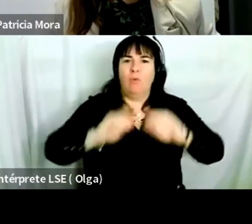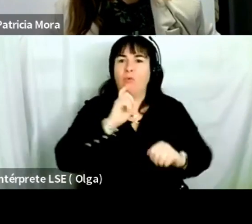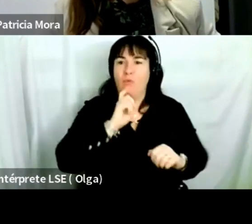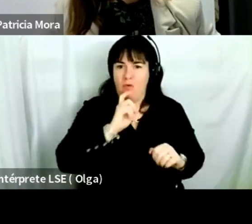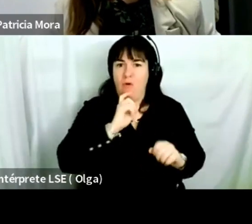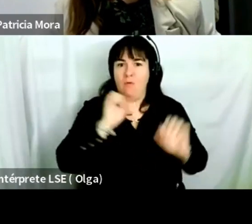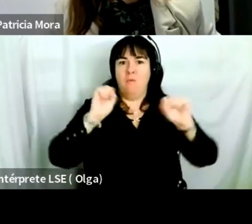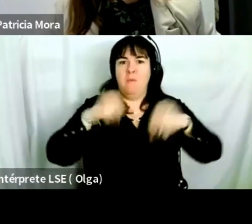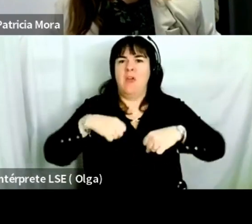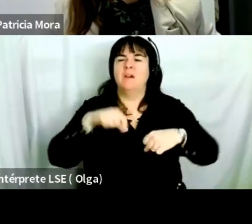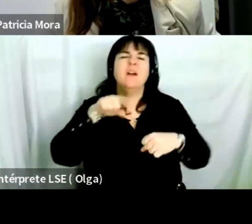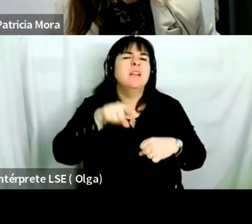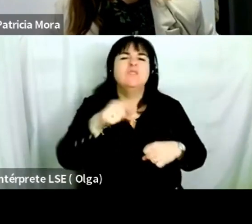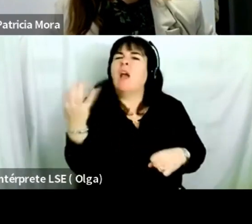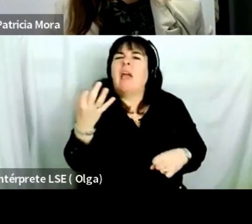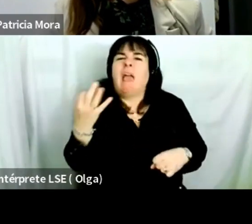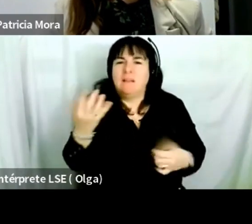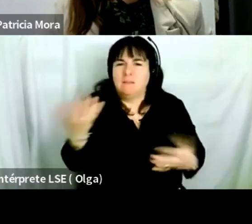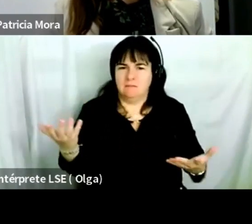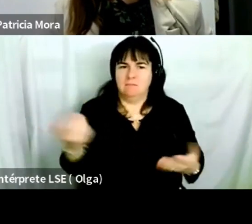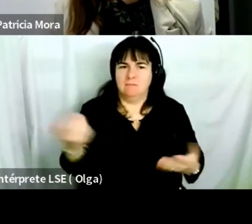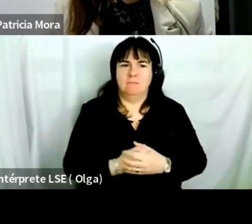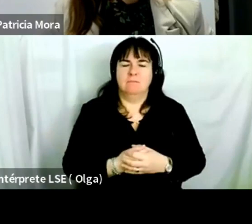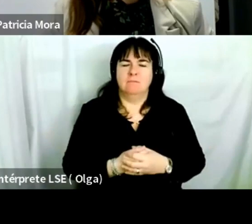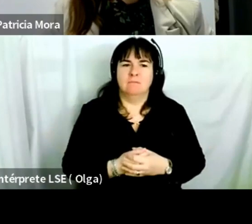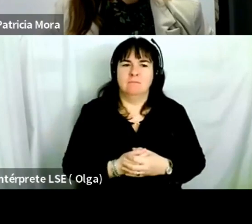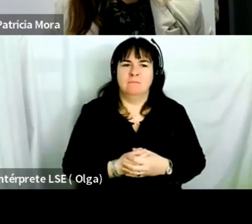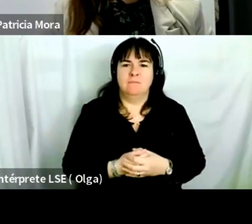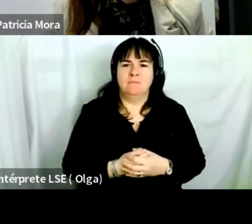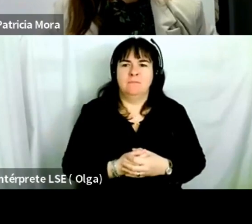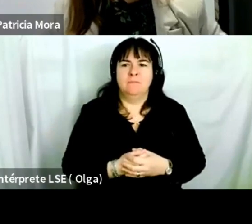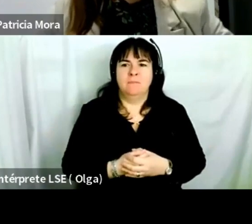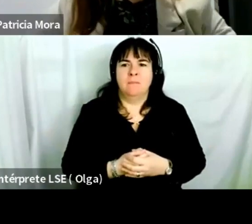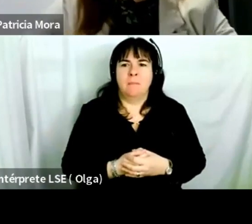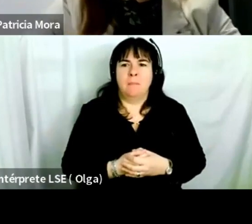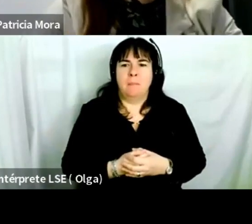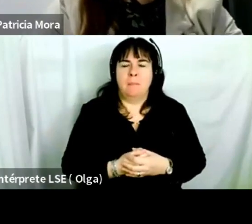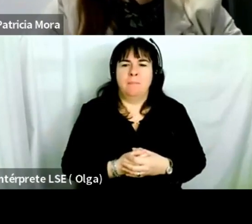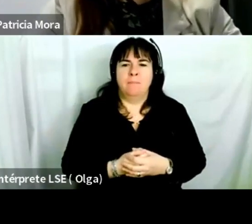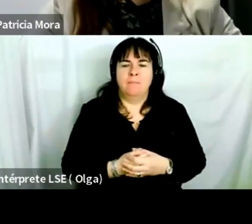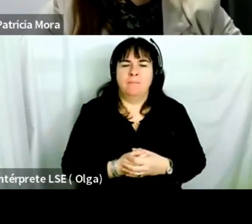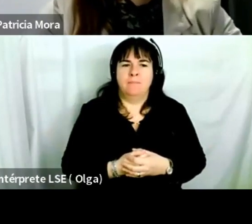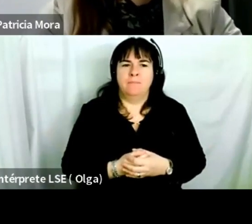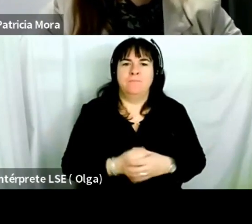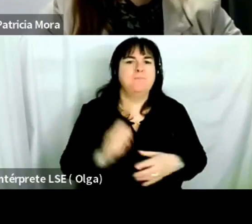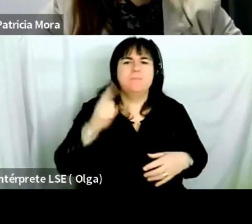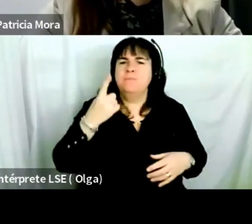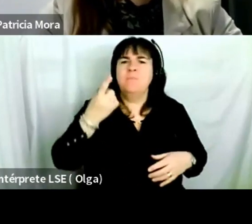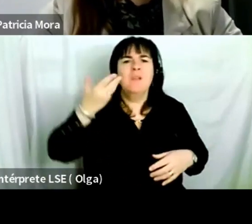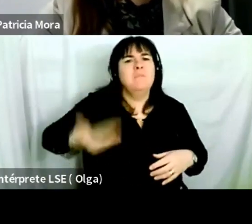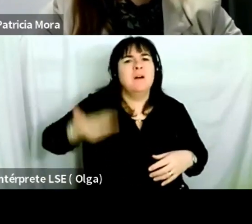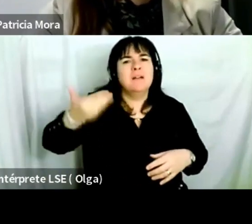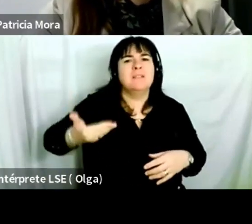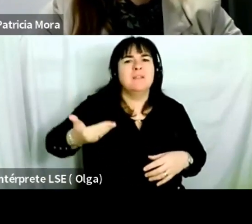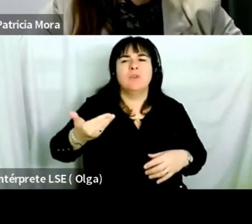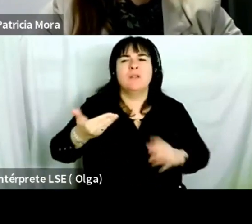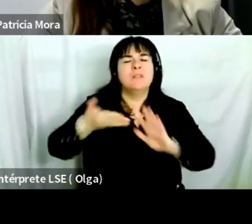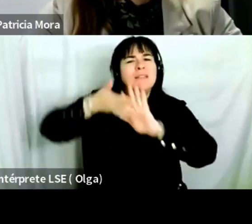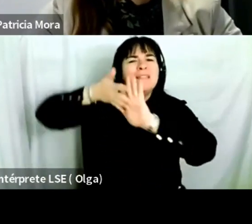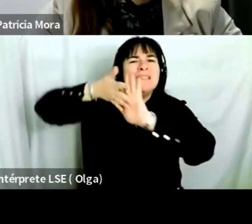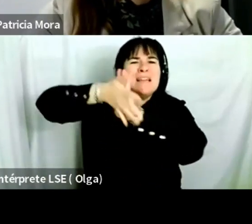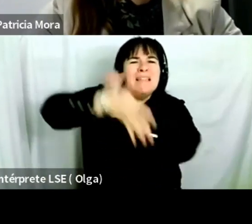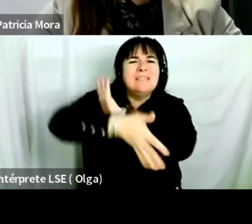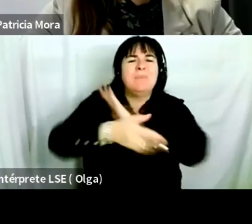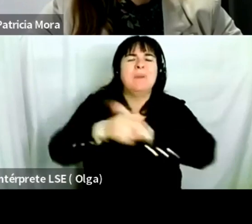¿Qué es esto? Pues lo más importante es intentar tratar de explicaros qué es esto, porque no